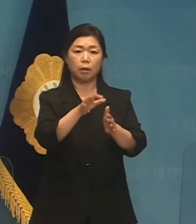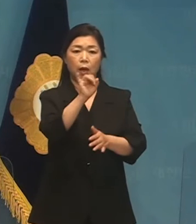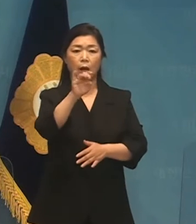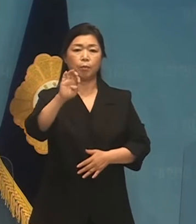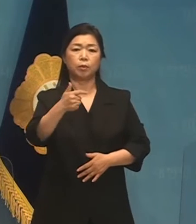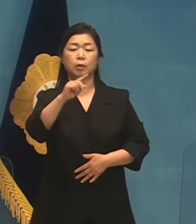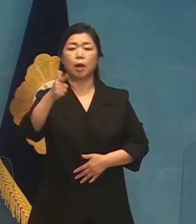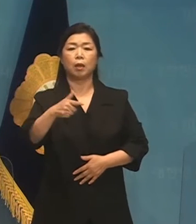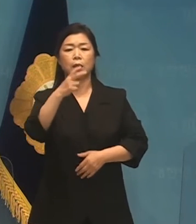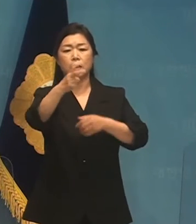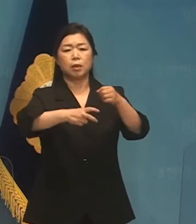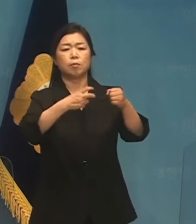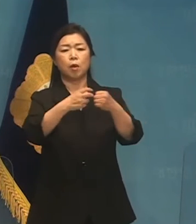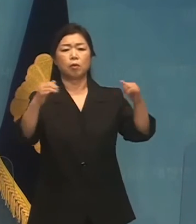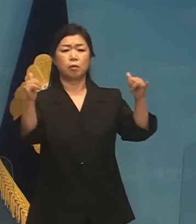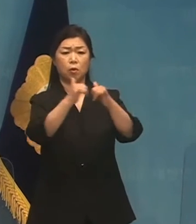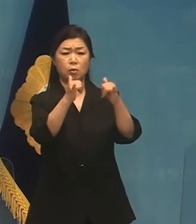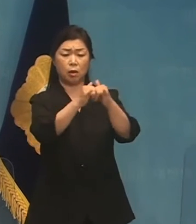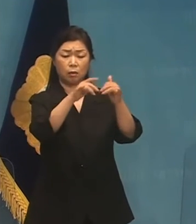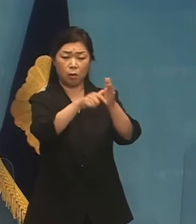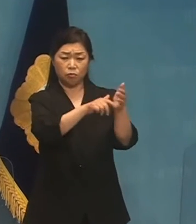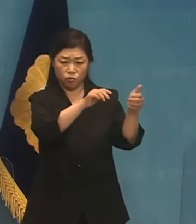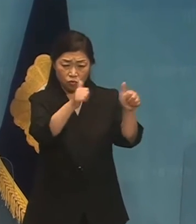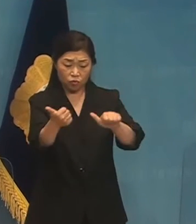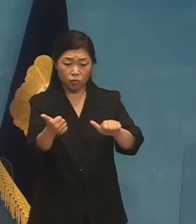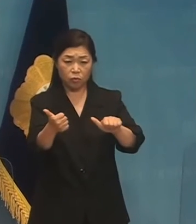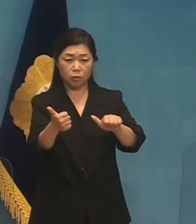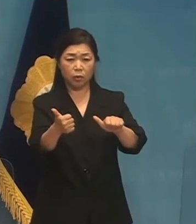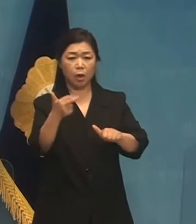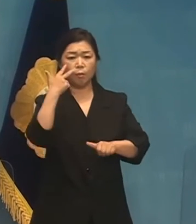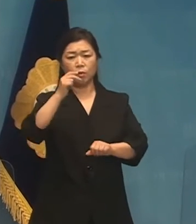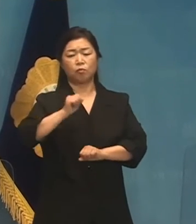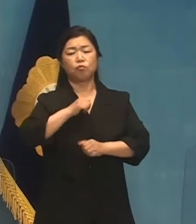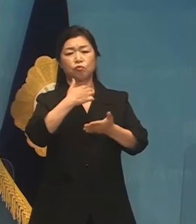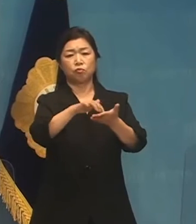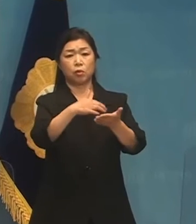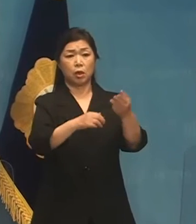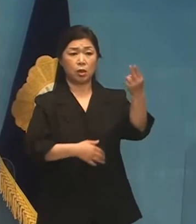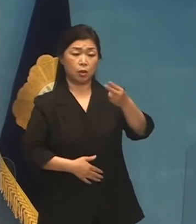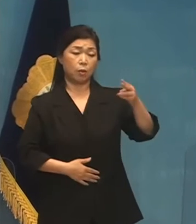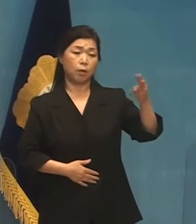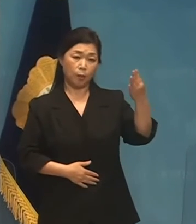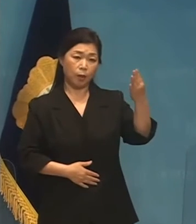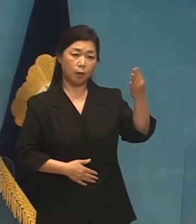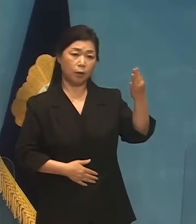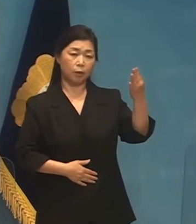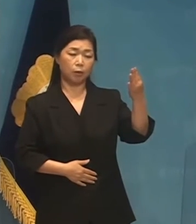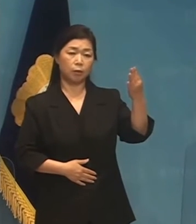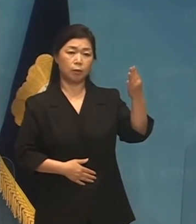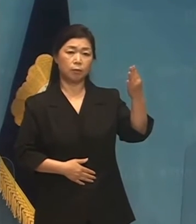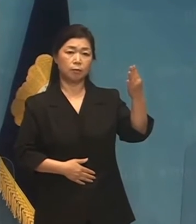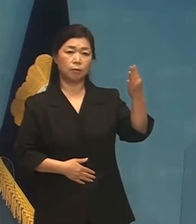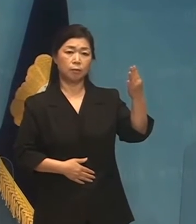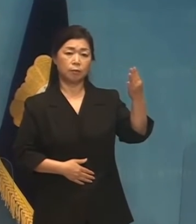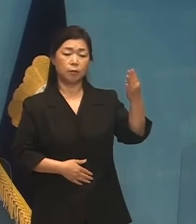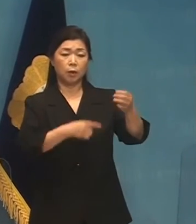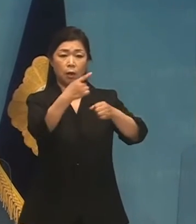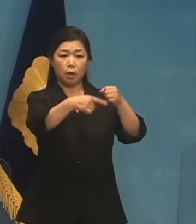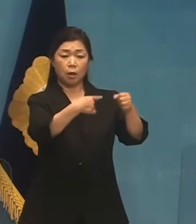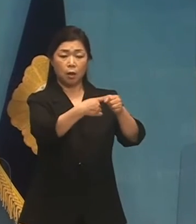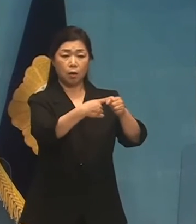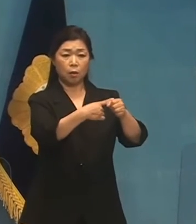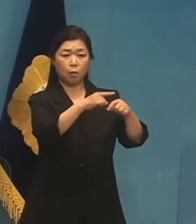아프가니스탄 20년 전쟁에서 사망한 미군의 수가 2,400명입니다. 한